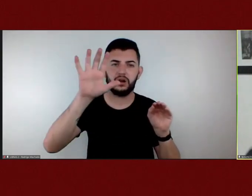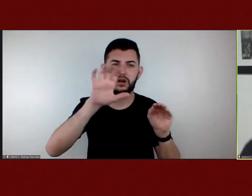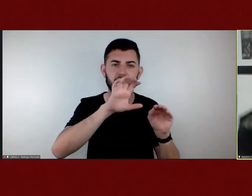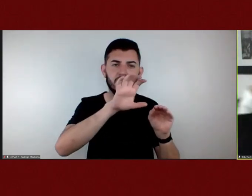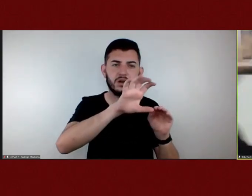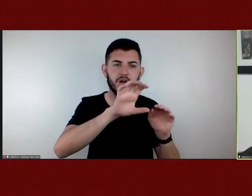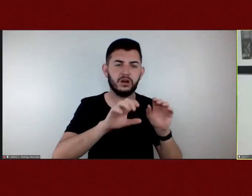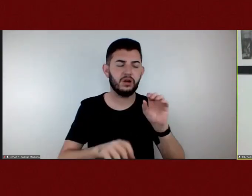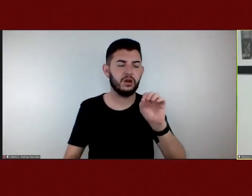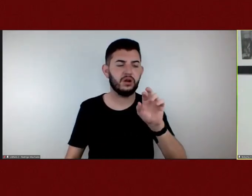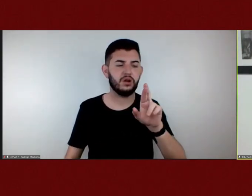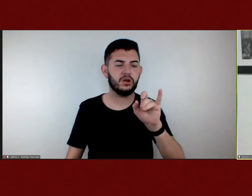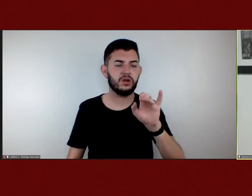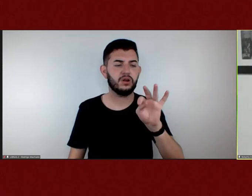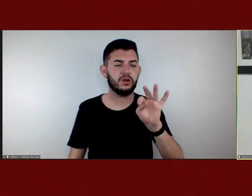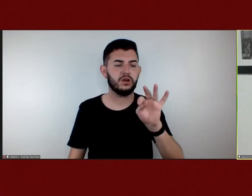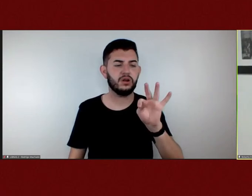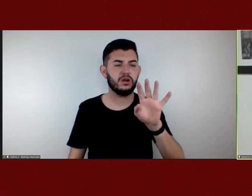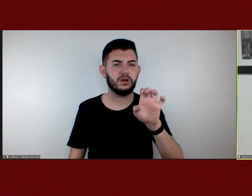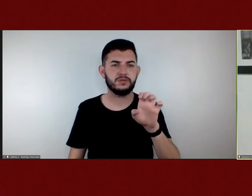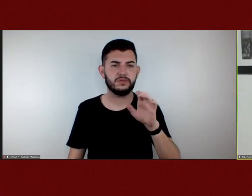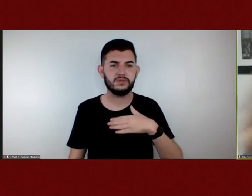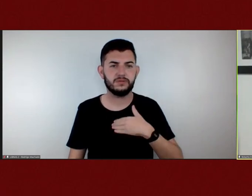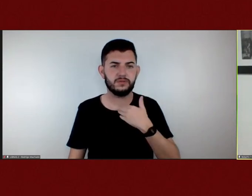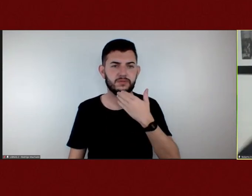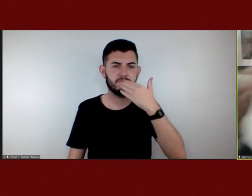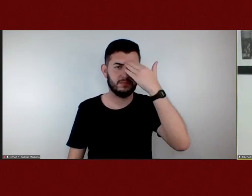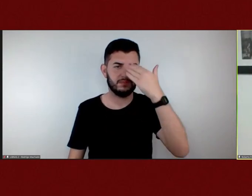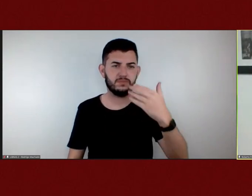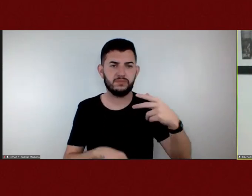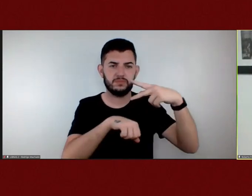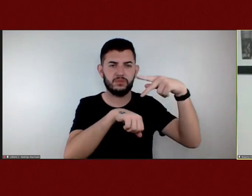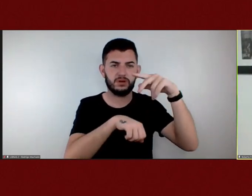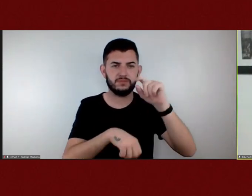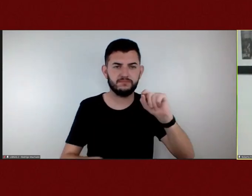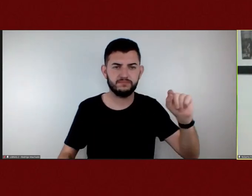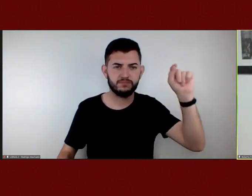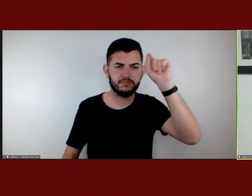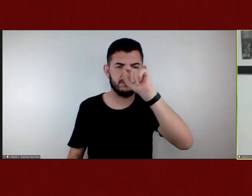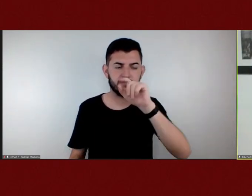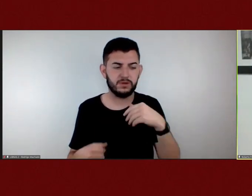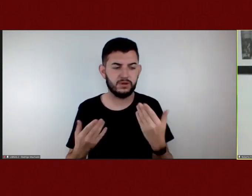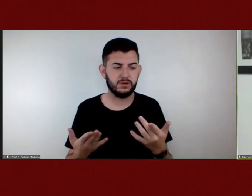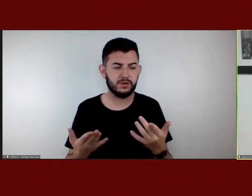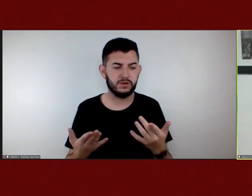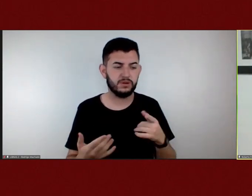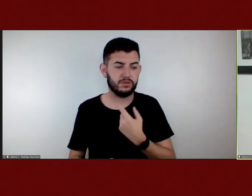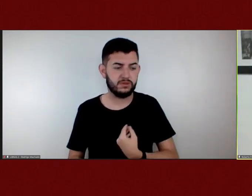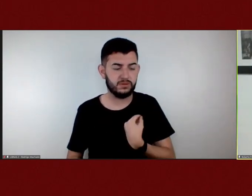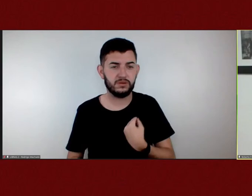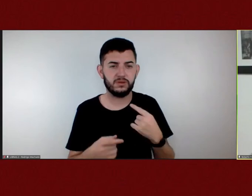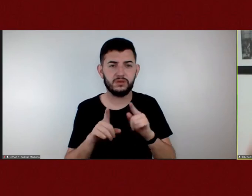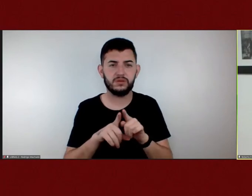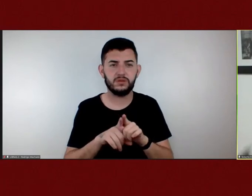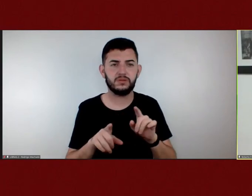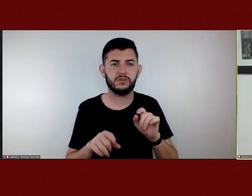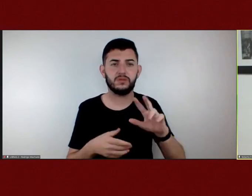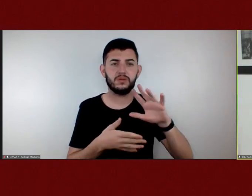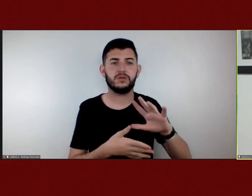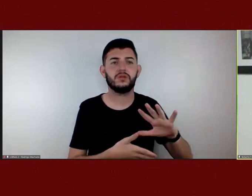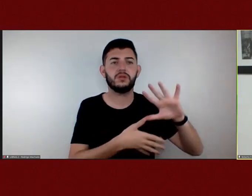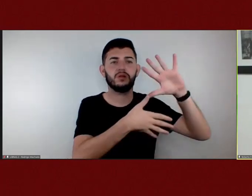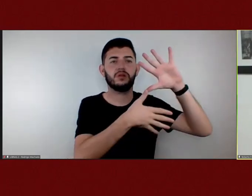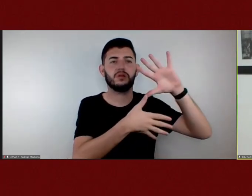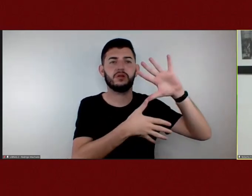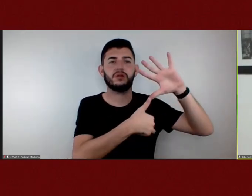história, né, grande, a hegemonia da Europa, hegemonia norte-americana, e um